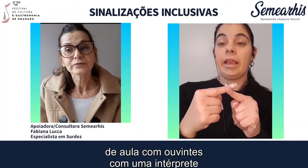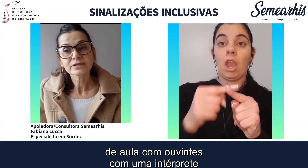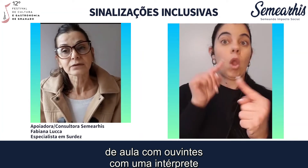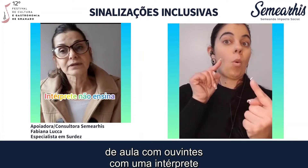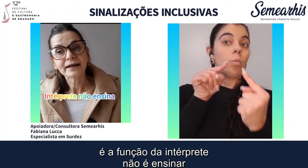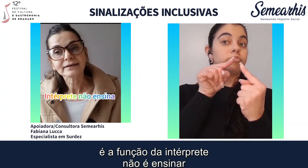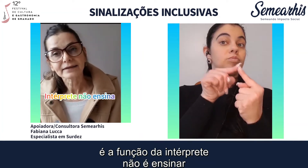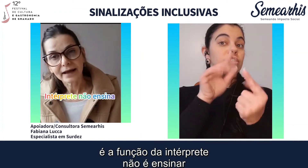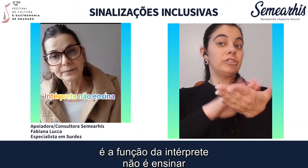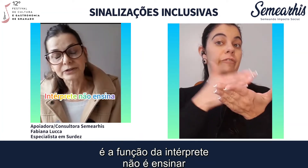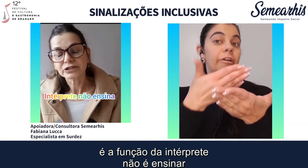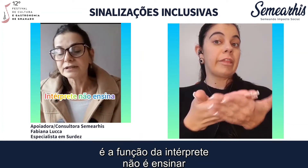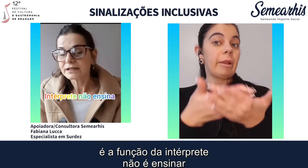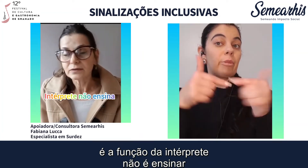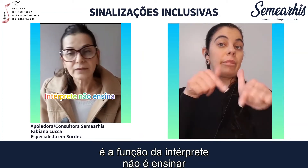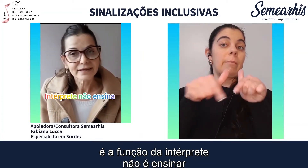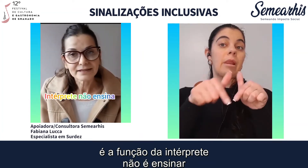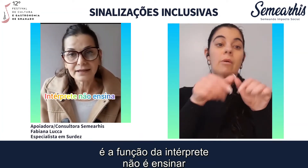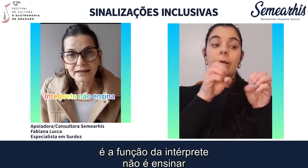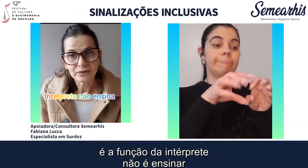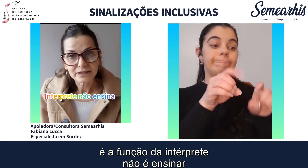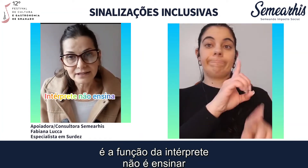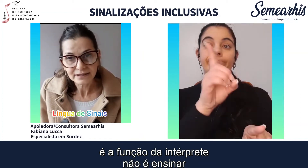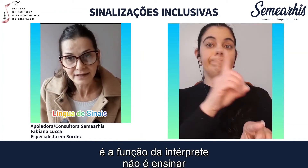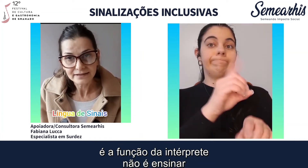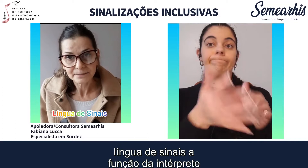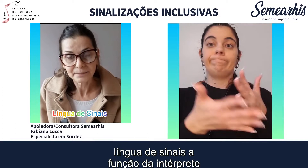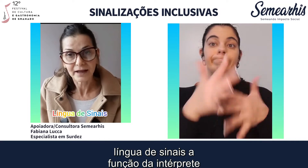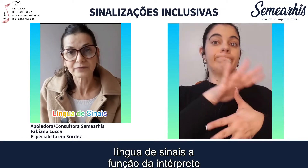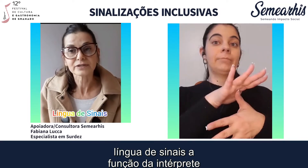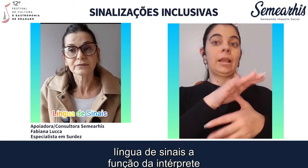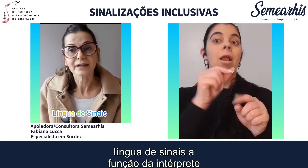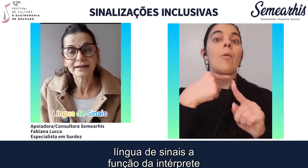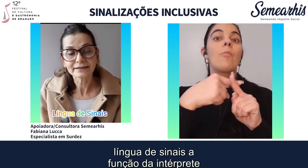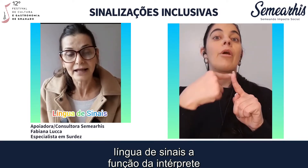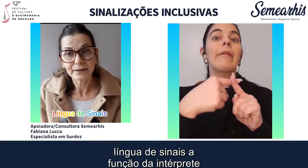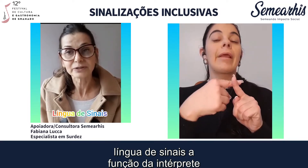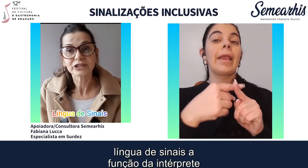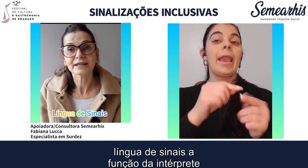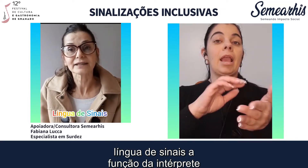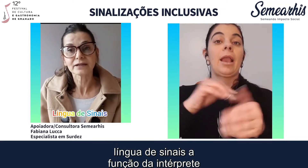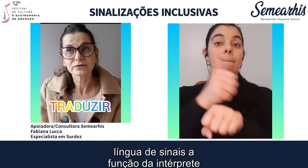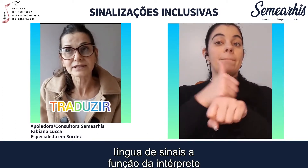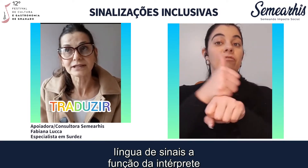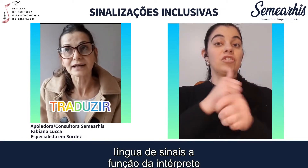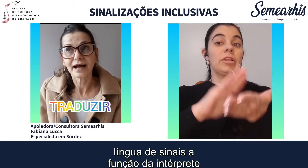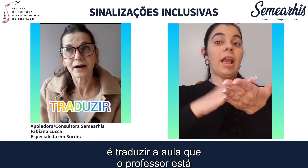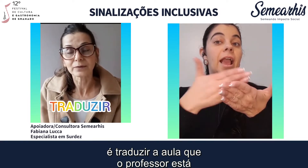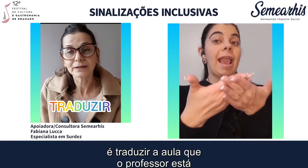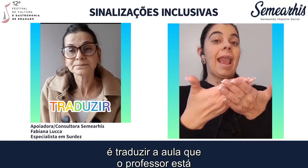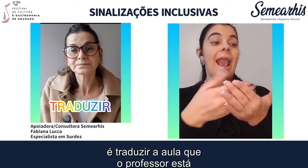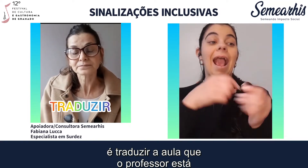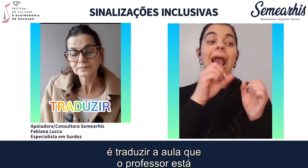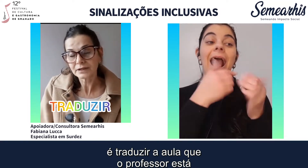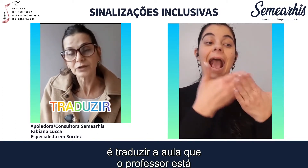a função da intérprete não é ensinar a língua de sinais. A função da intérprete é traduzir a